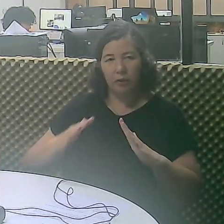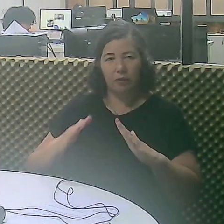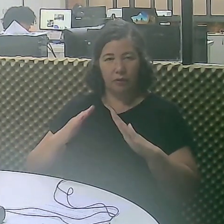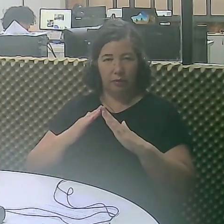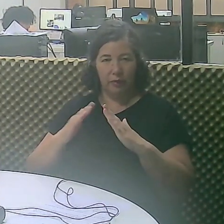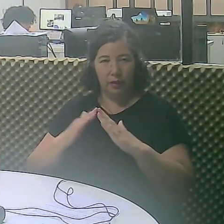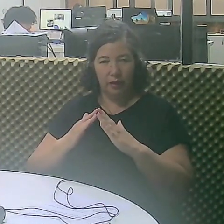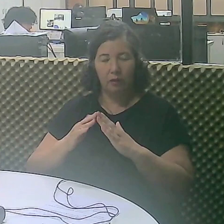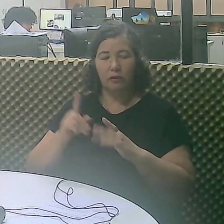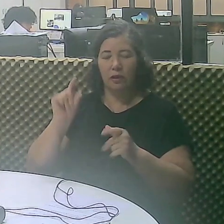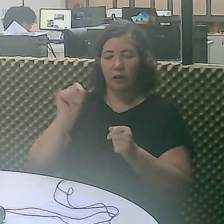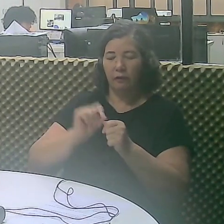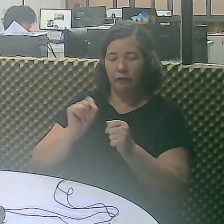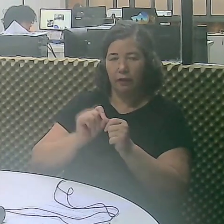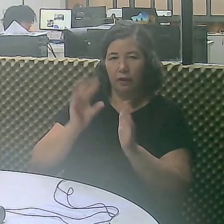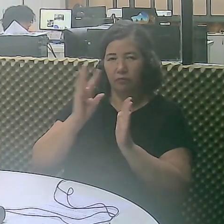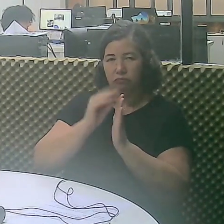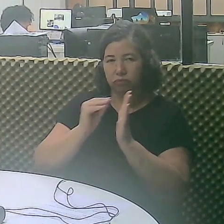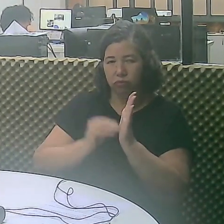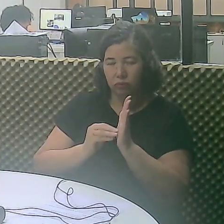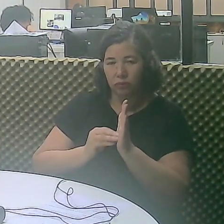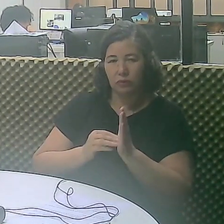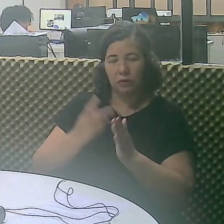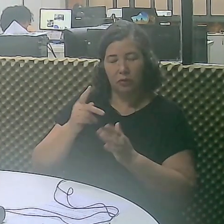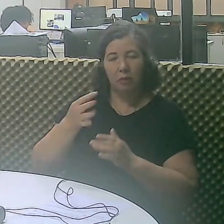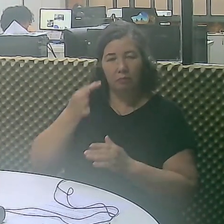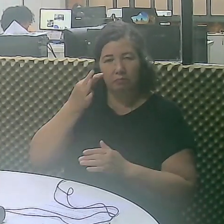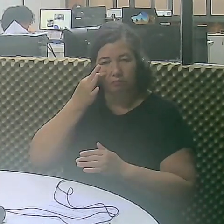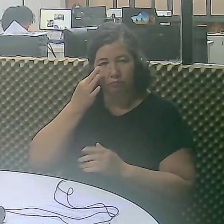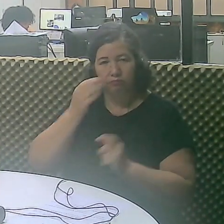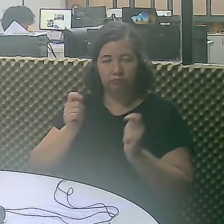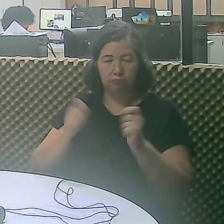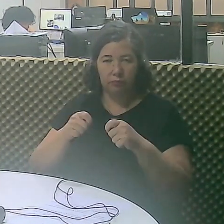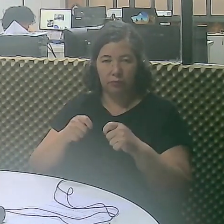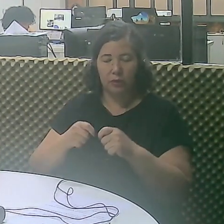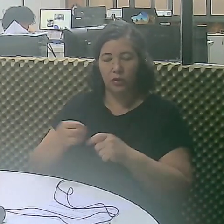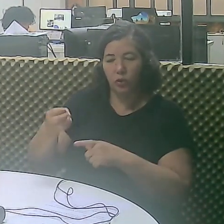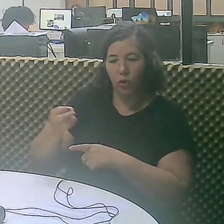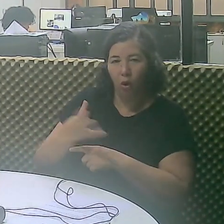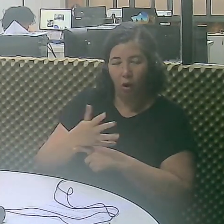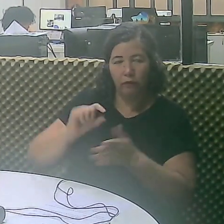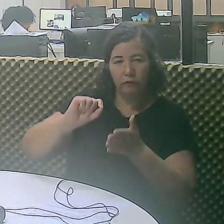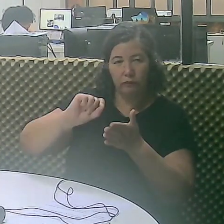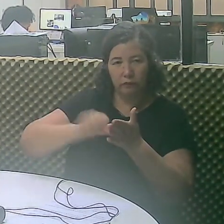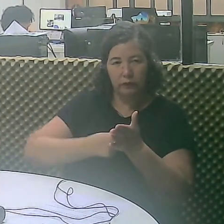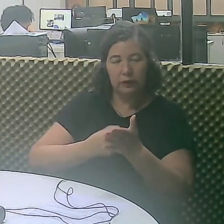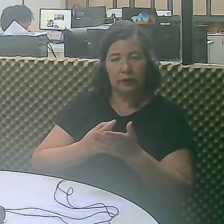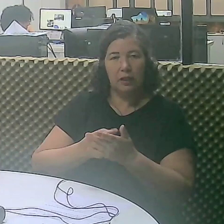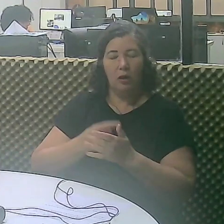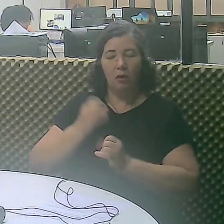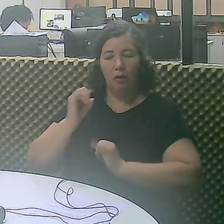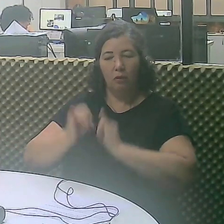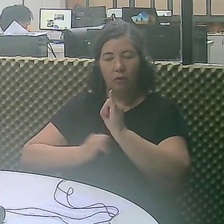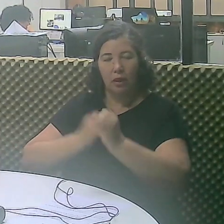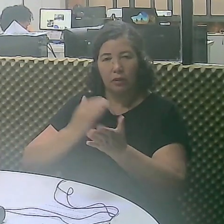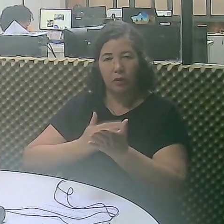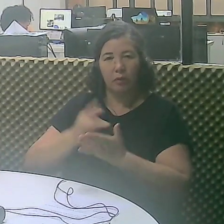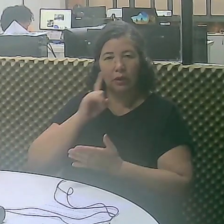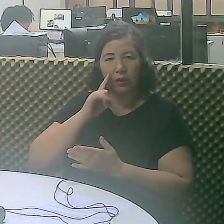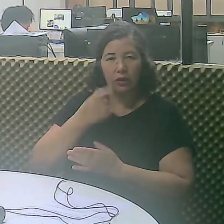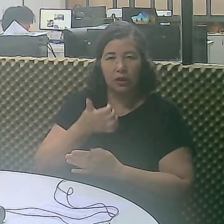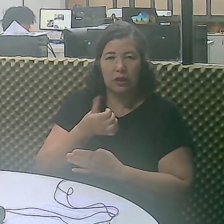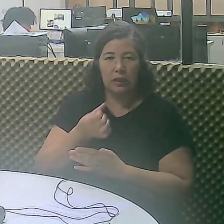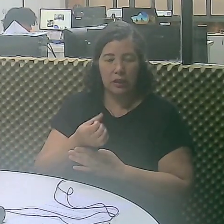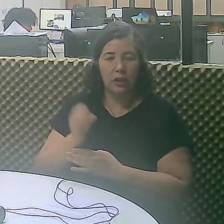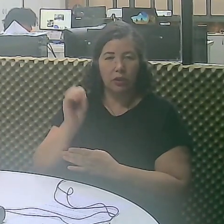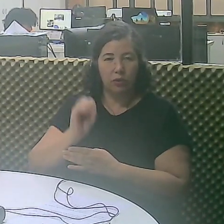a atualização cadastral é feita presencialmente. Para novos cadastros, o agendamento online vai começar em 16 de